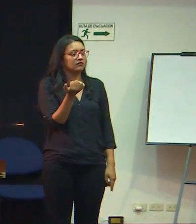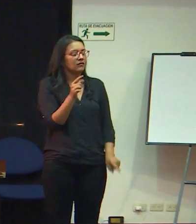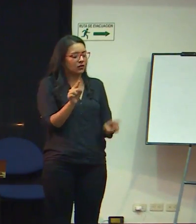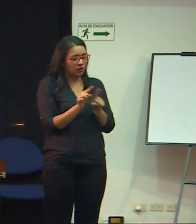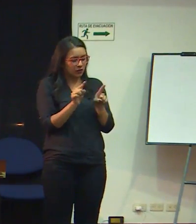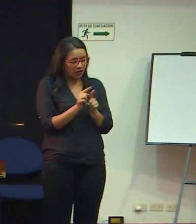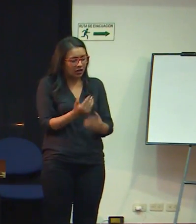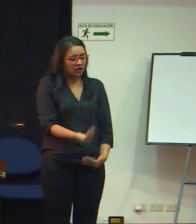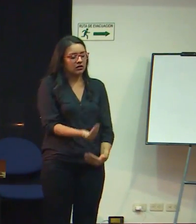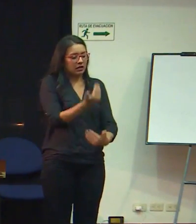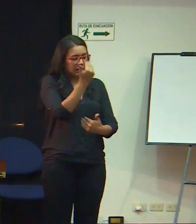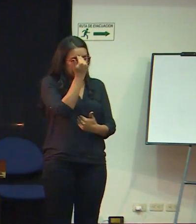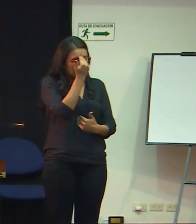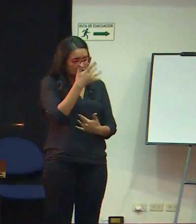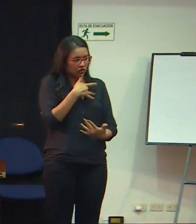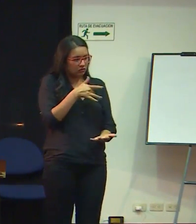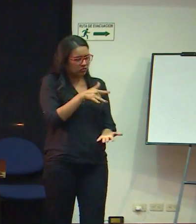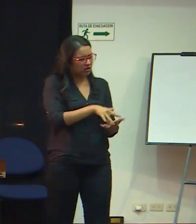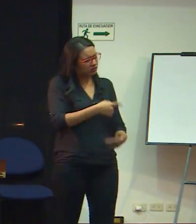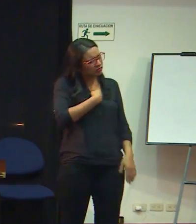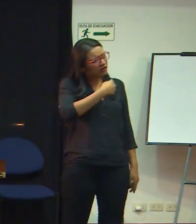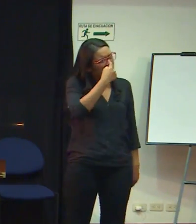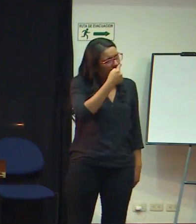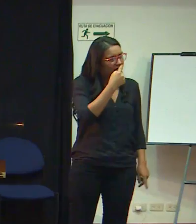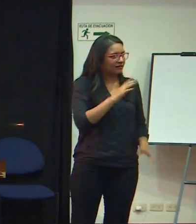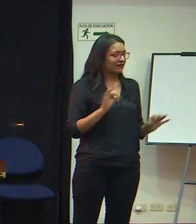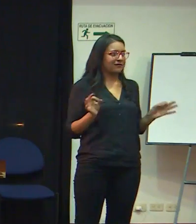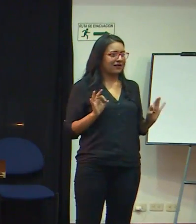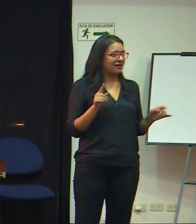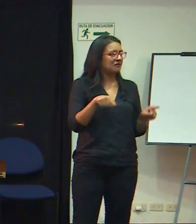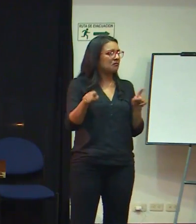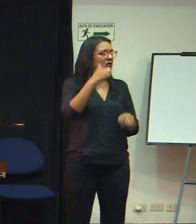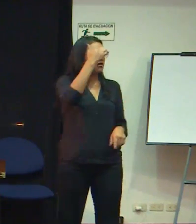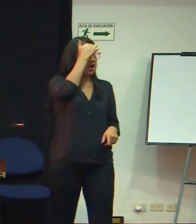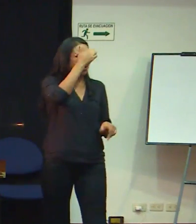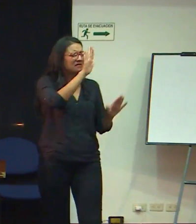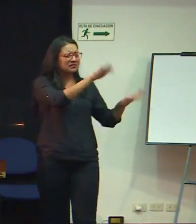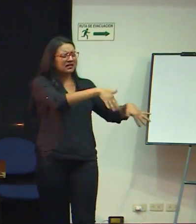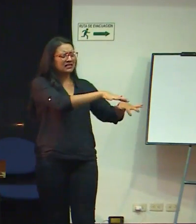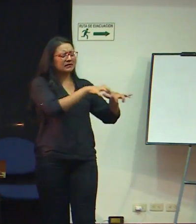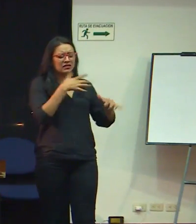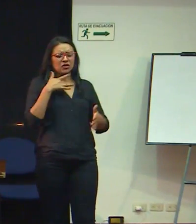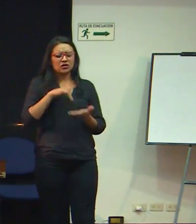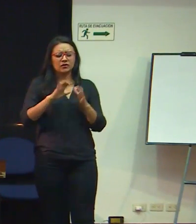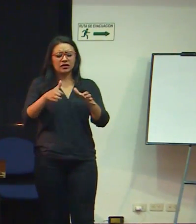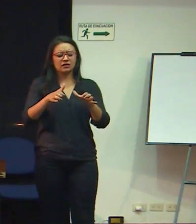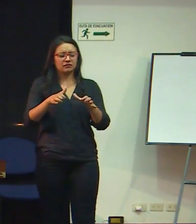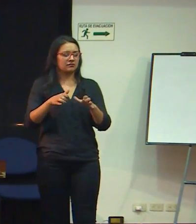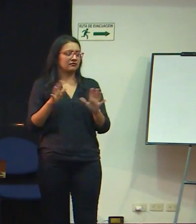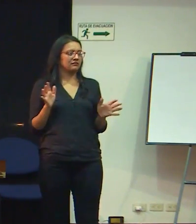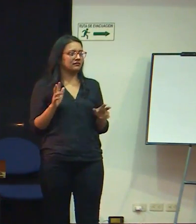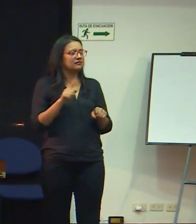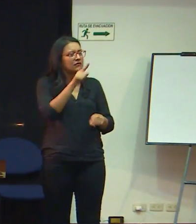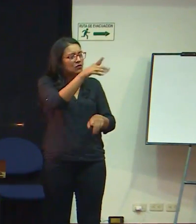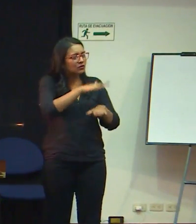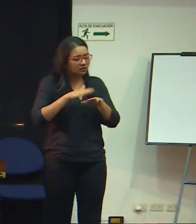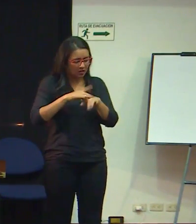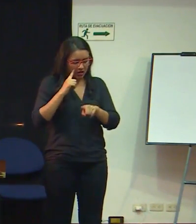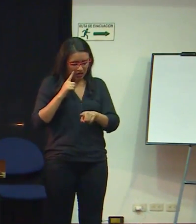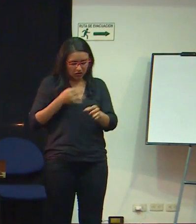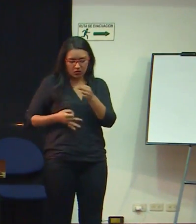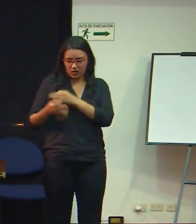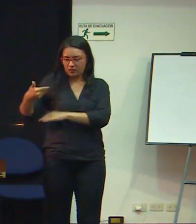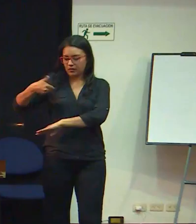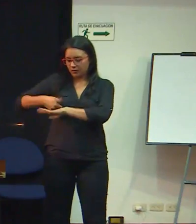bien como la conciencia de participar, y que creo que también es un llamado a que empecemos nosotros a proponer, ¿sí? Porque de